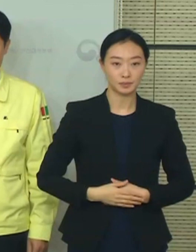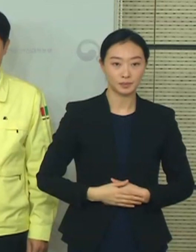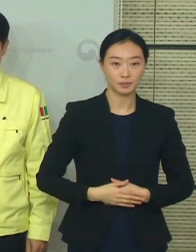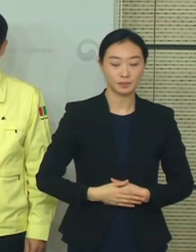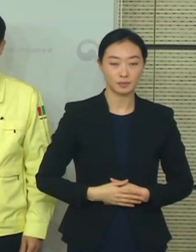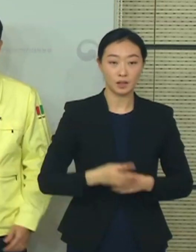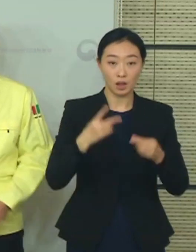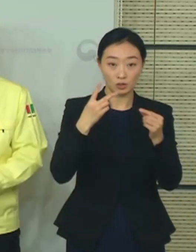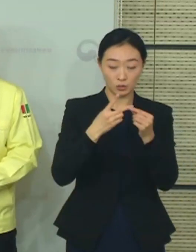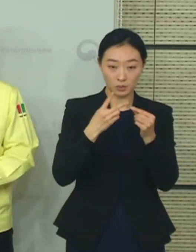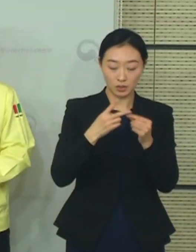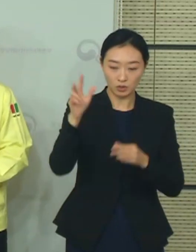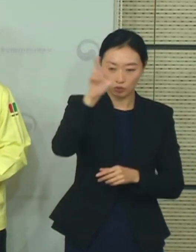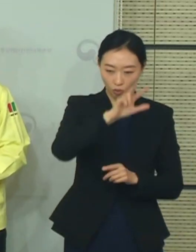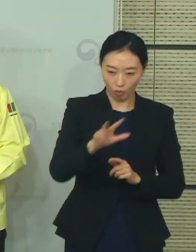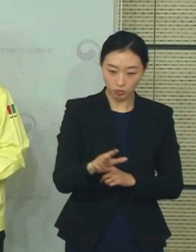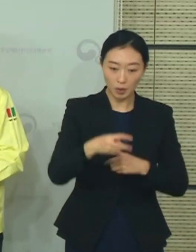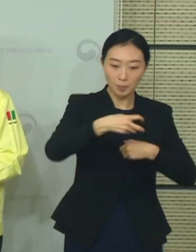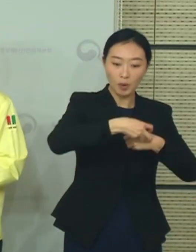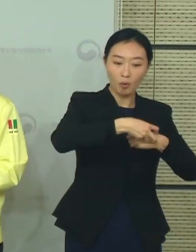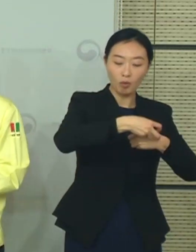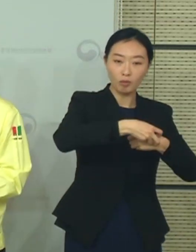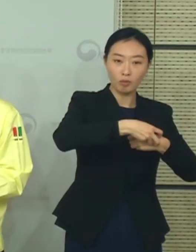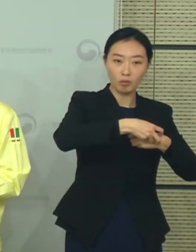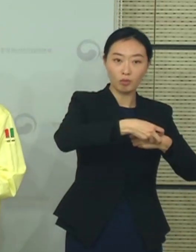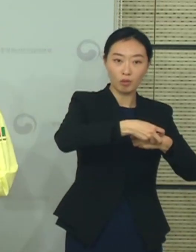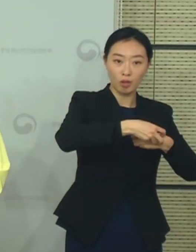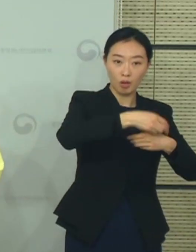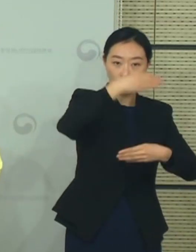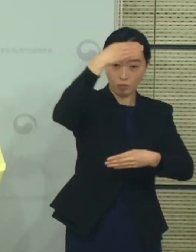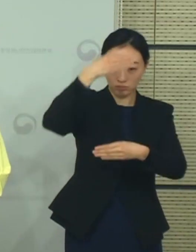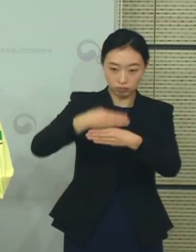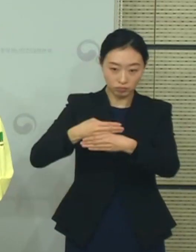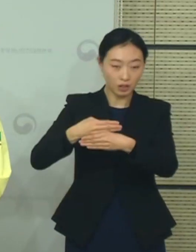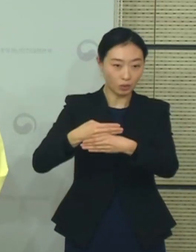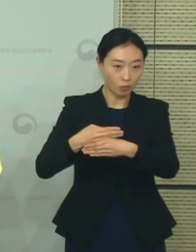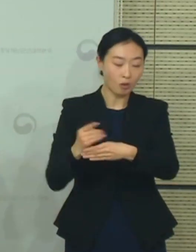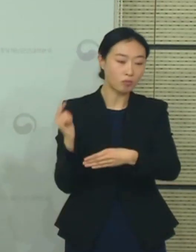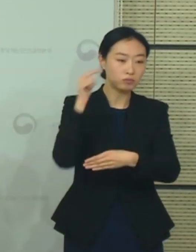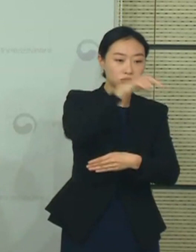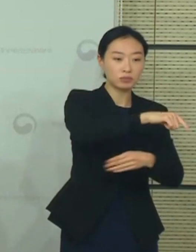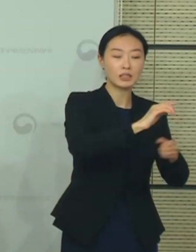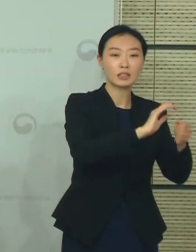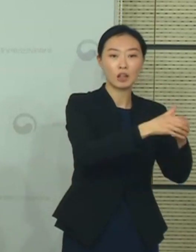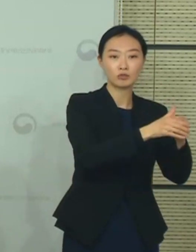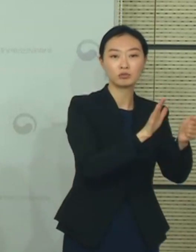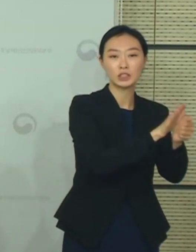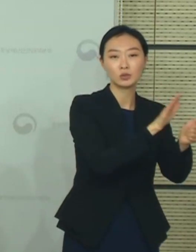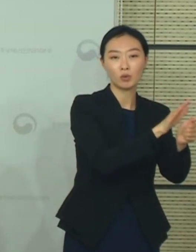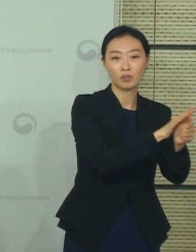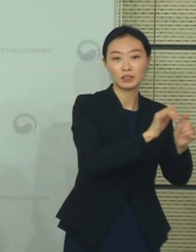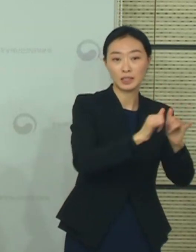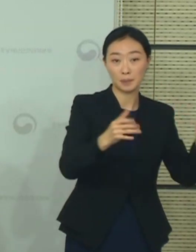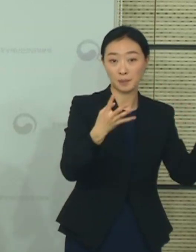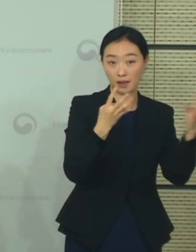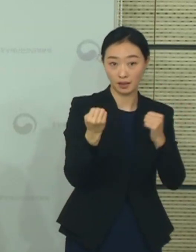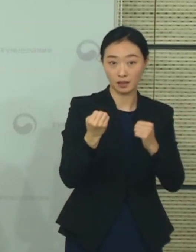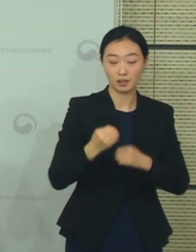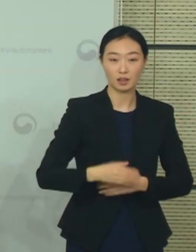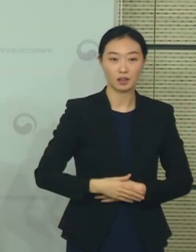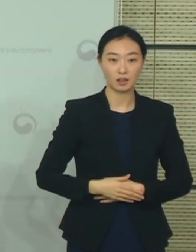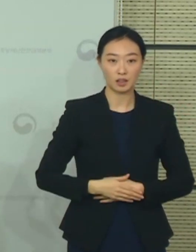질문은 지금 전국에서 병원 문을 닫고 이제 대구로 이제 오시는 의사분들이 이제 많이 있는데 그 어제 브리핑에서는